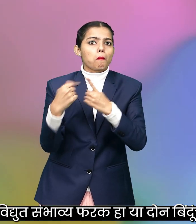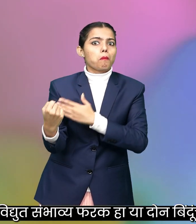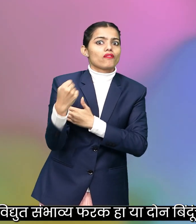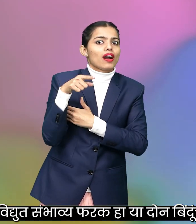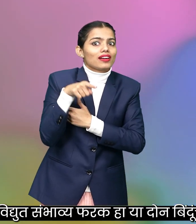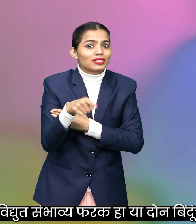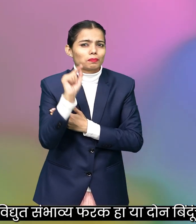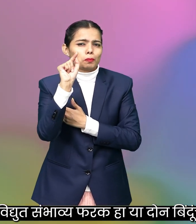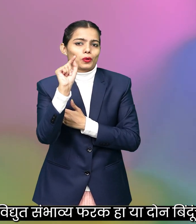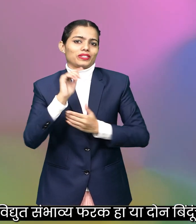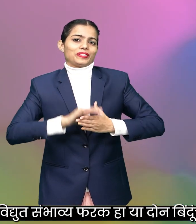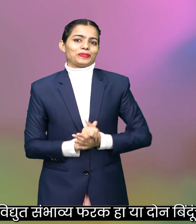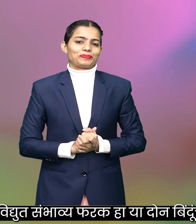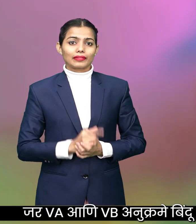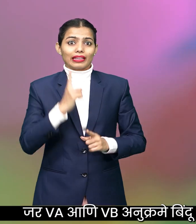असतो.